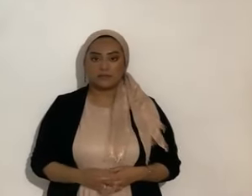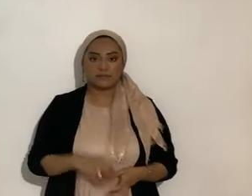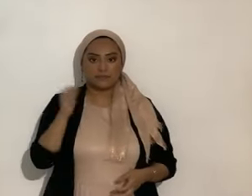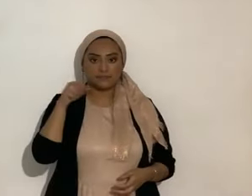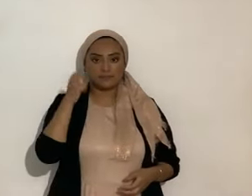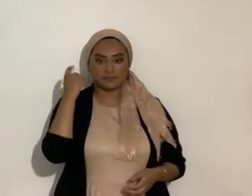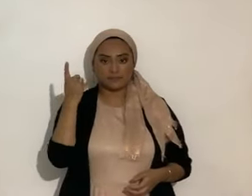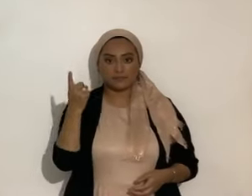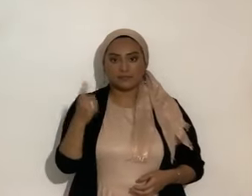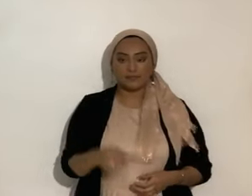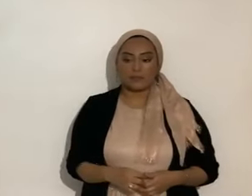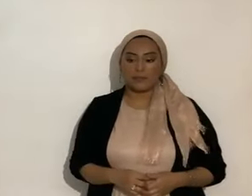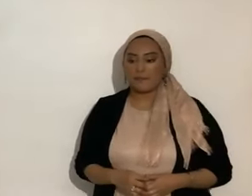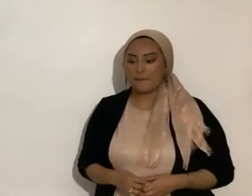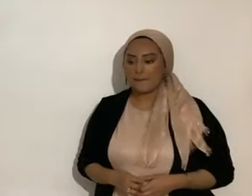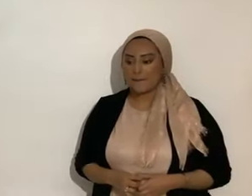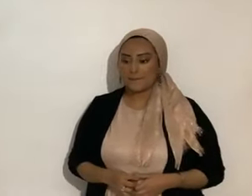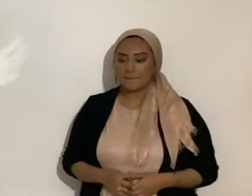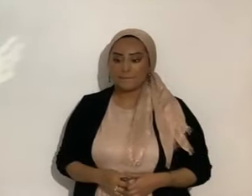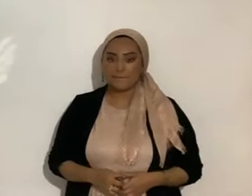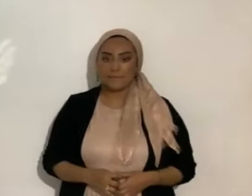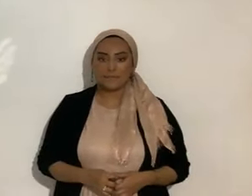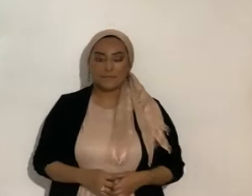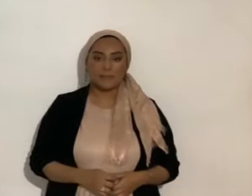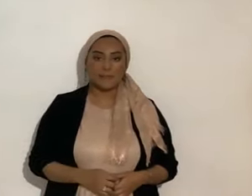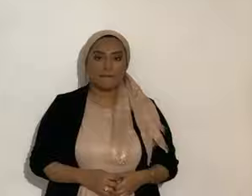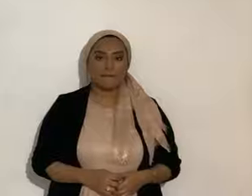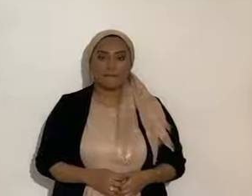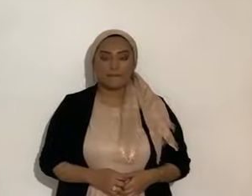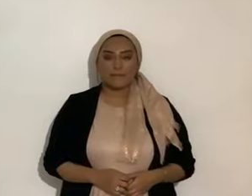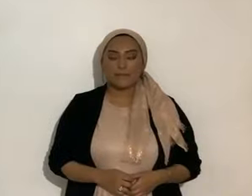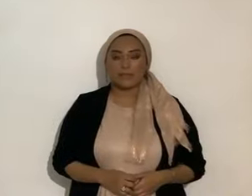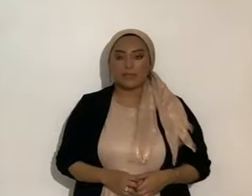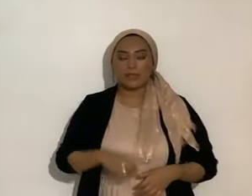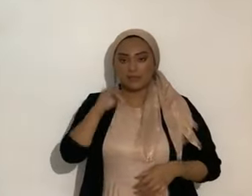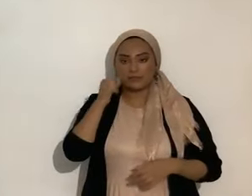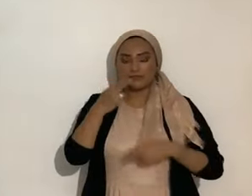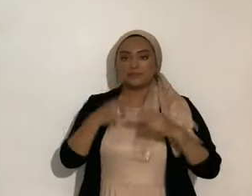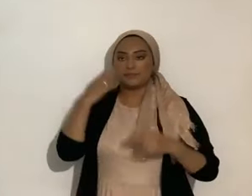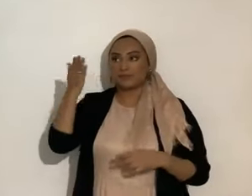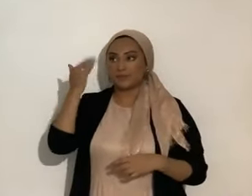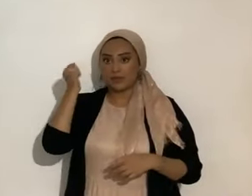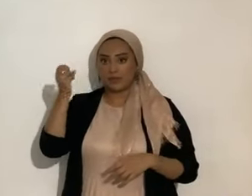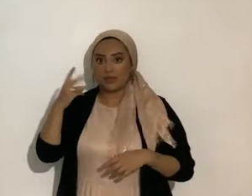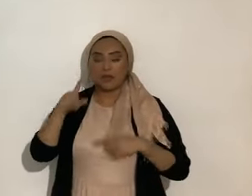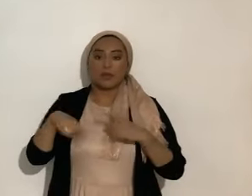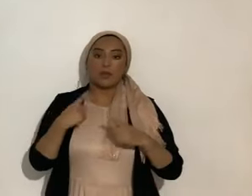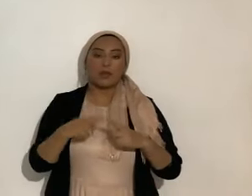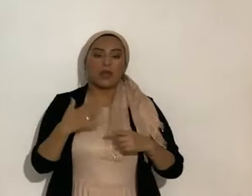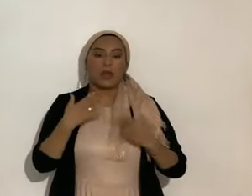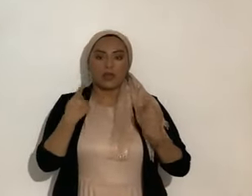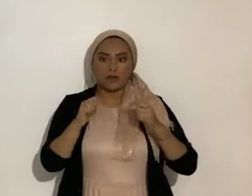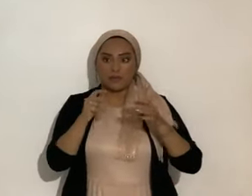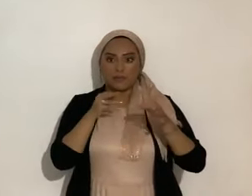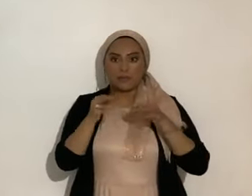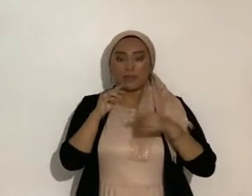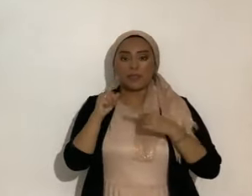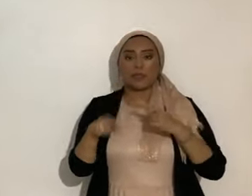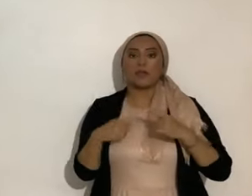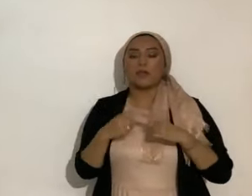doy a entender? No quiere decir que nosotros vayamos a la cuarta dimensión, pero sí en el nombre de Yahshua. Yo les he explicado,